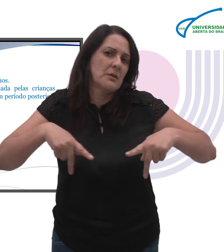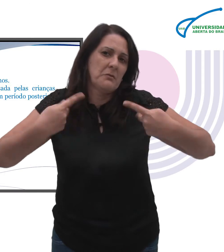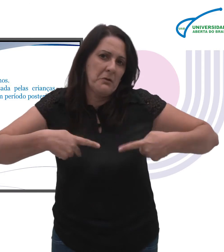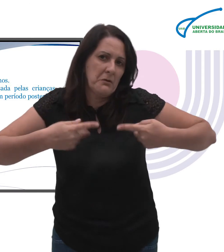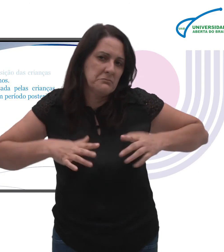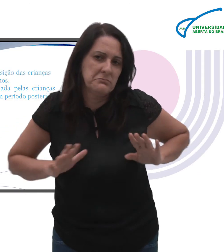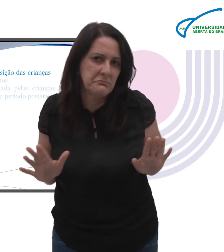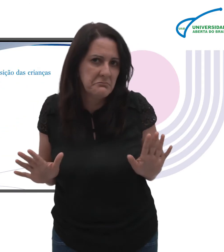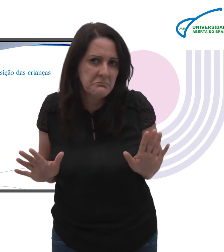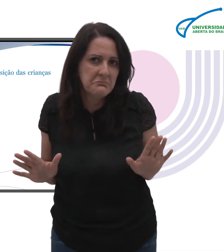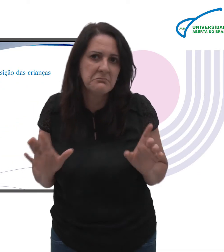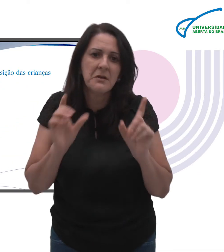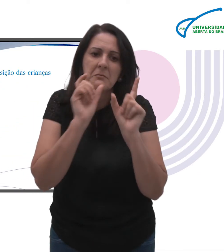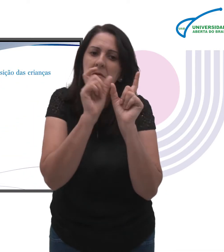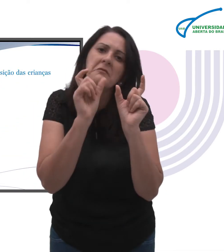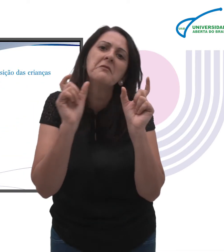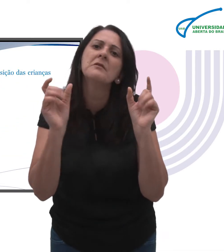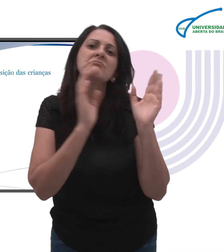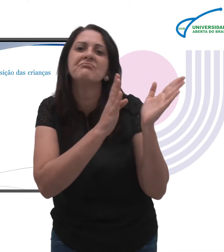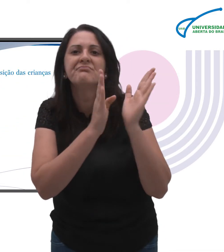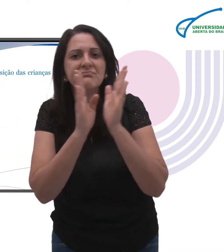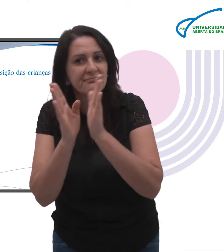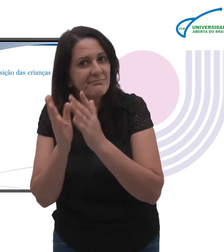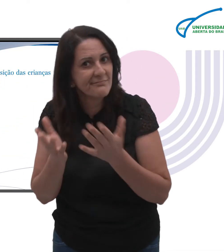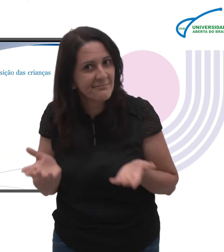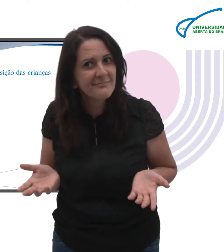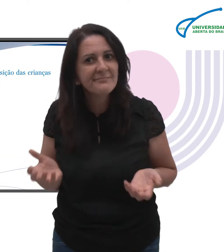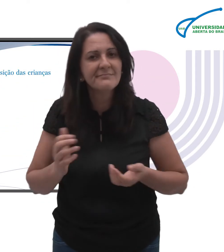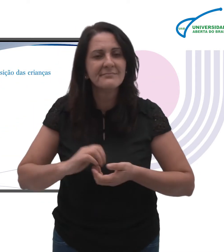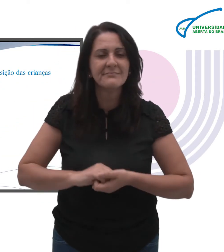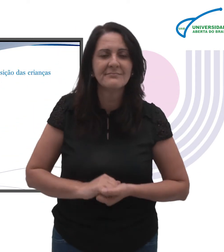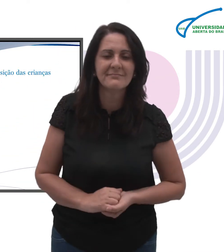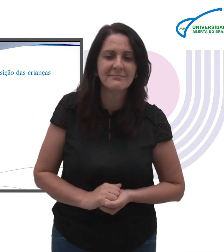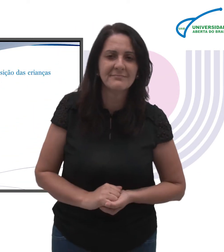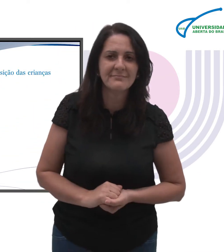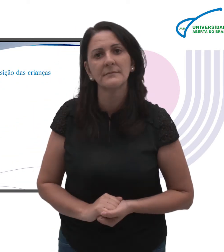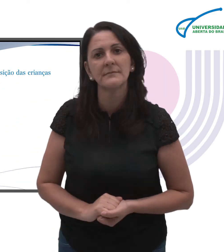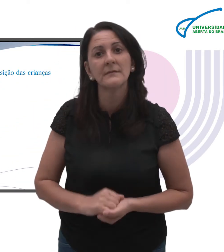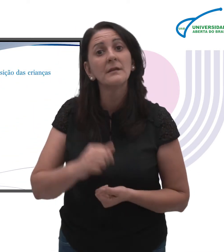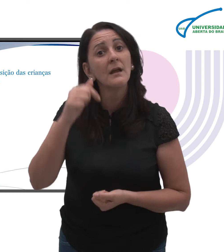a incorporação dos indicadores e a ordem das palavras.